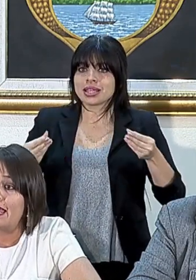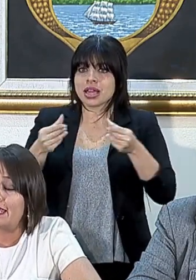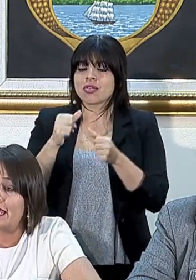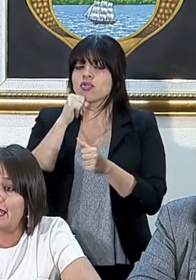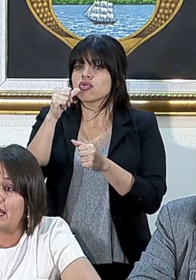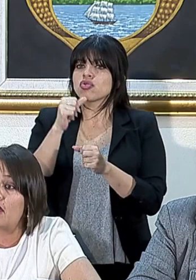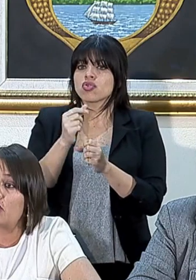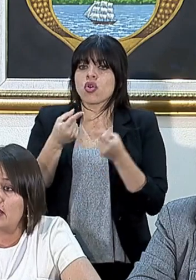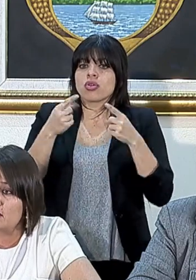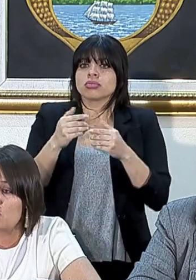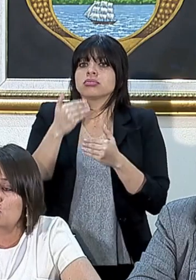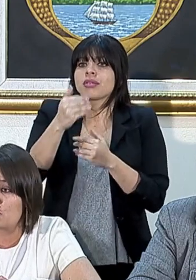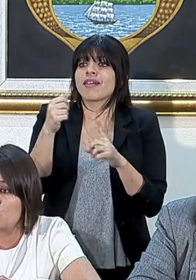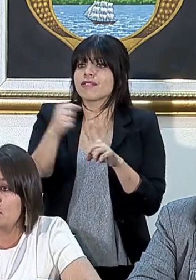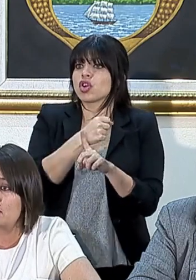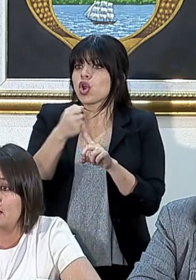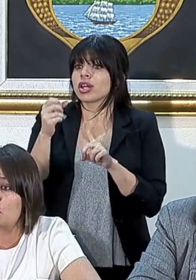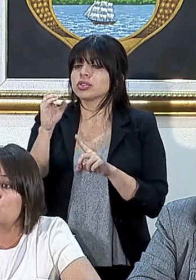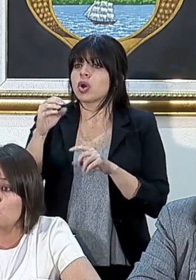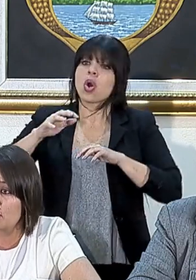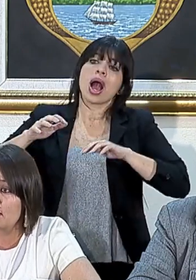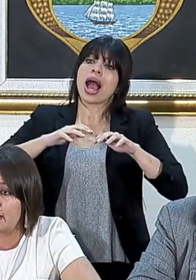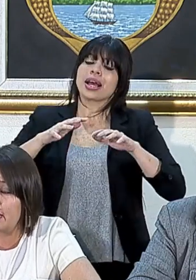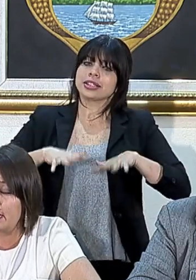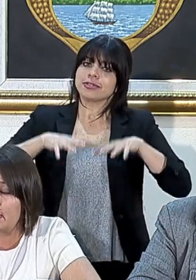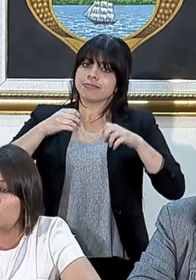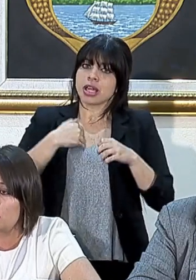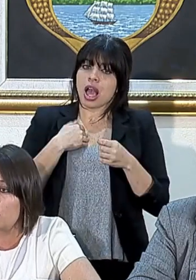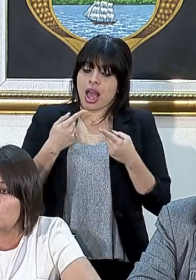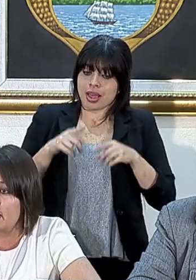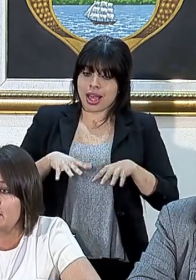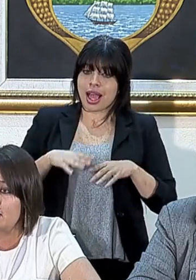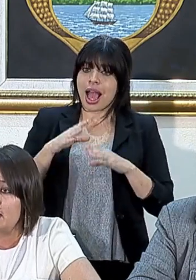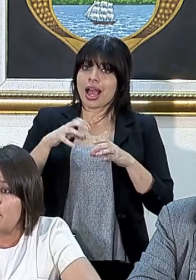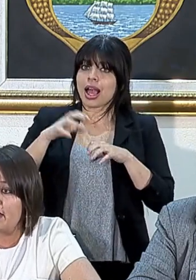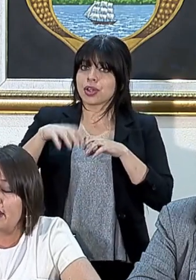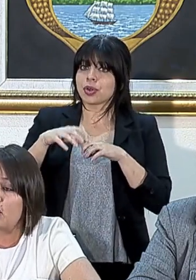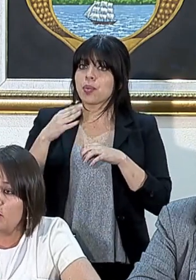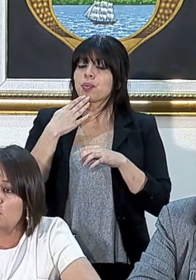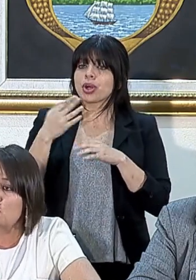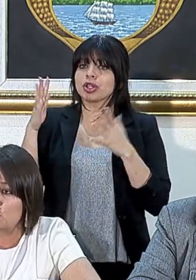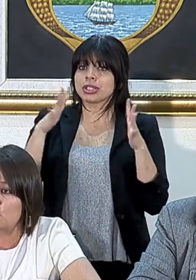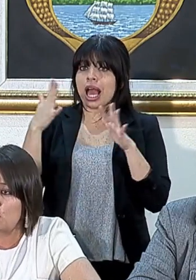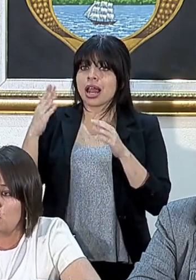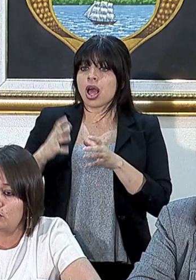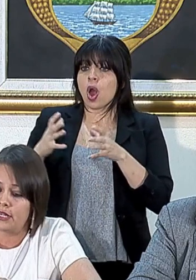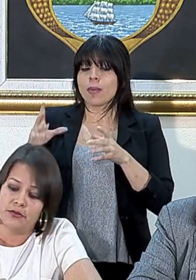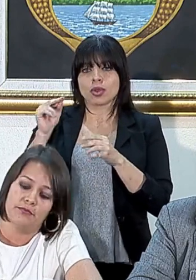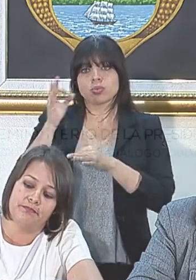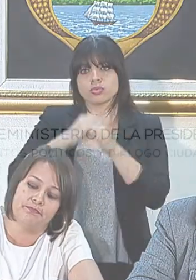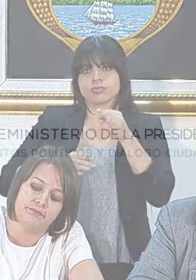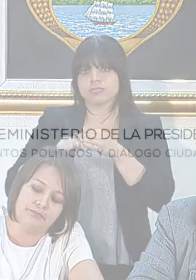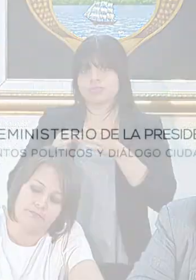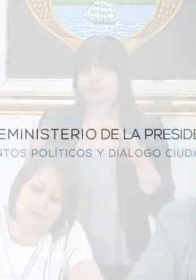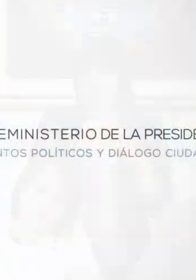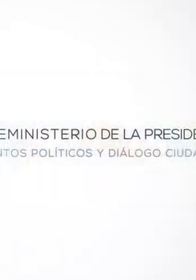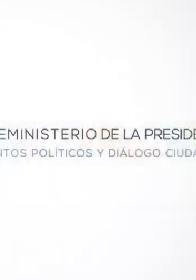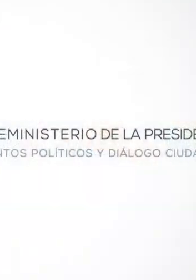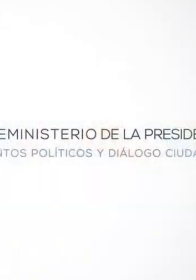haga que la violencia o las acciones de tensión que se dan en el Cantón de Buenos Aires vayan en aumento, sino todo lo contrario.